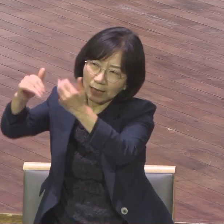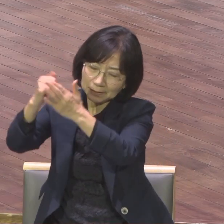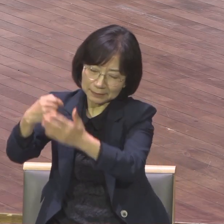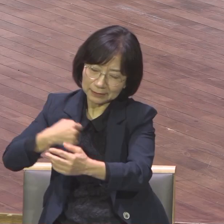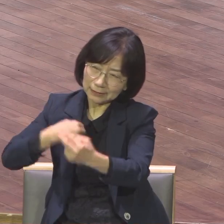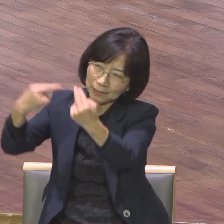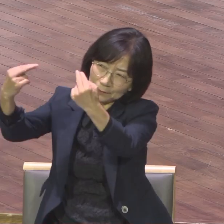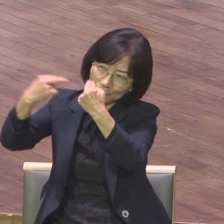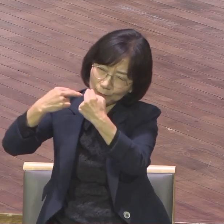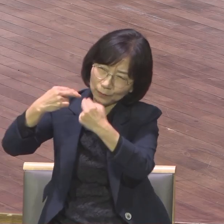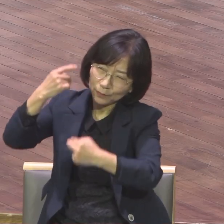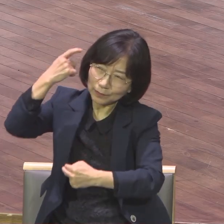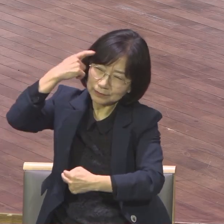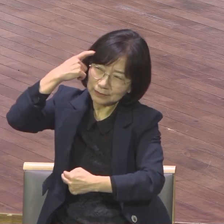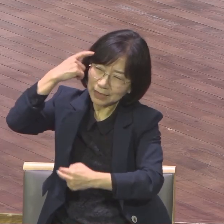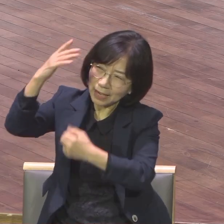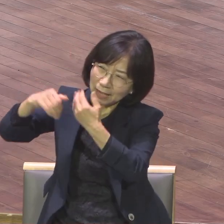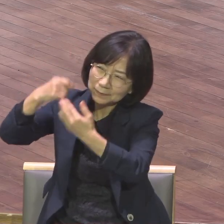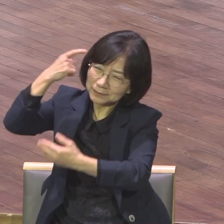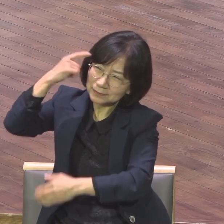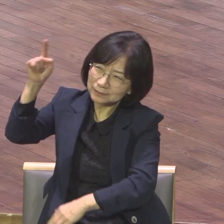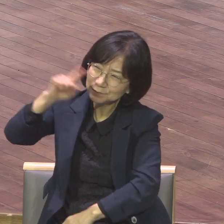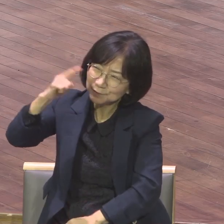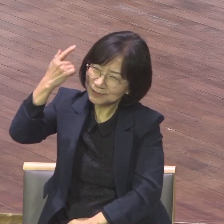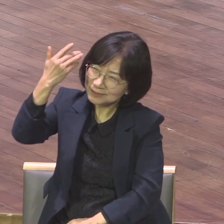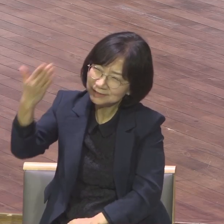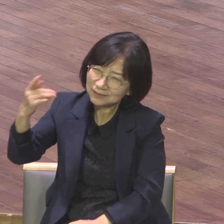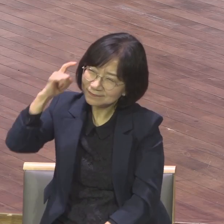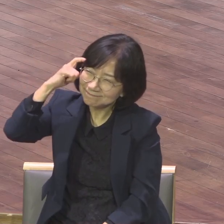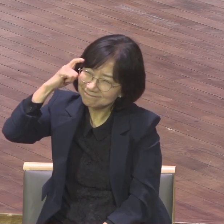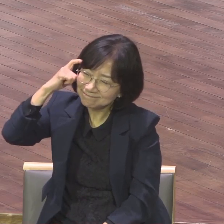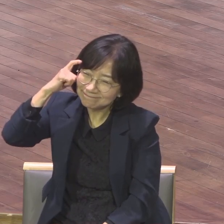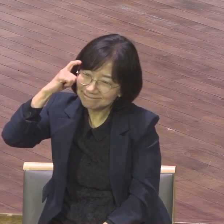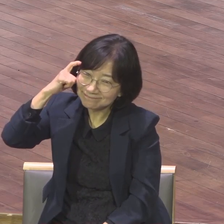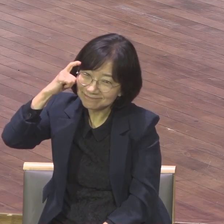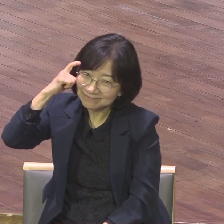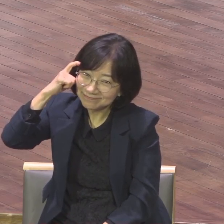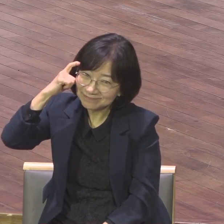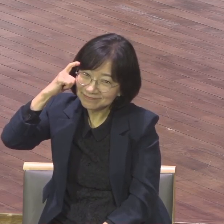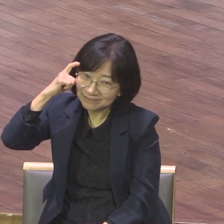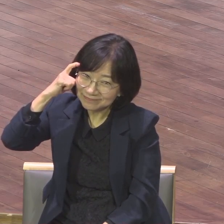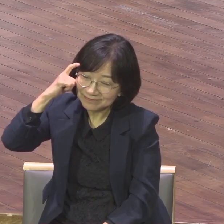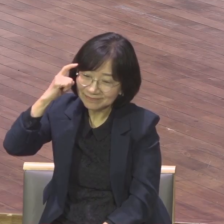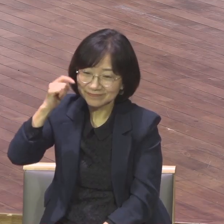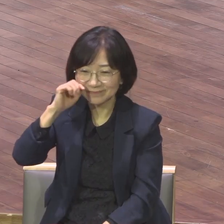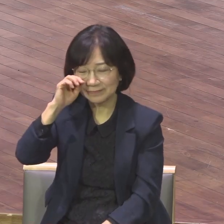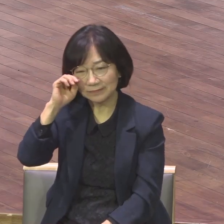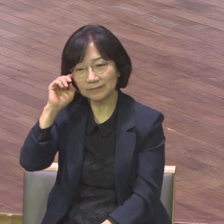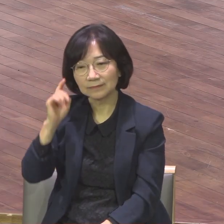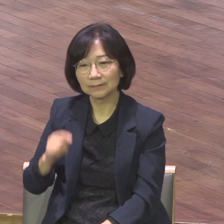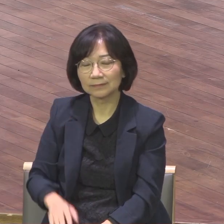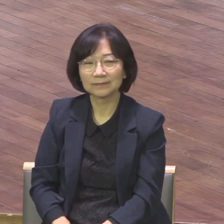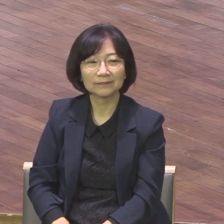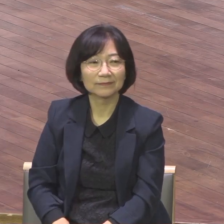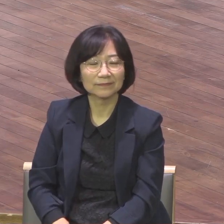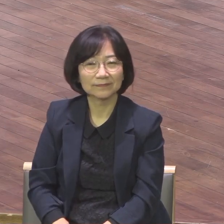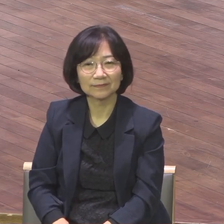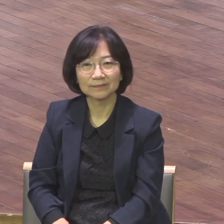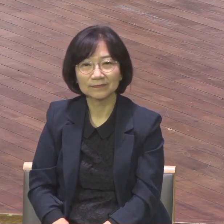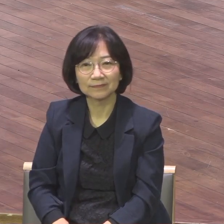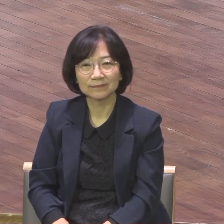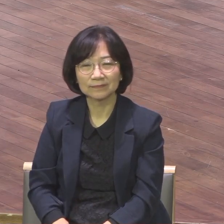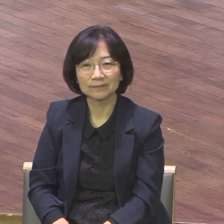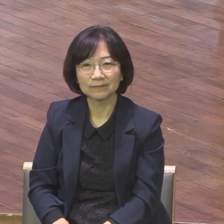제목만 생각하지. 제목만 묵상을 해보시라고. 하나님, 나를 향한 하나님의 생각.